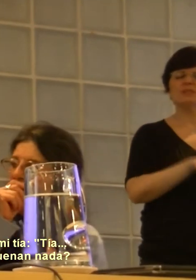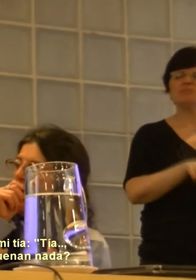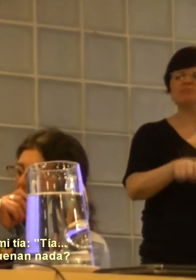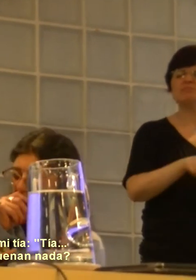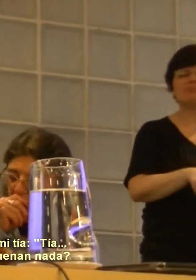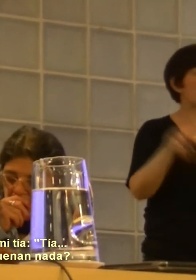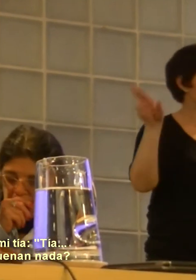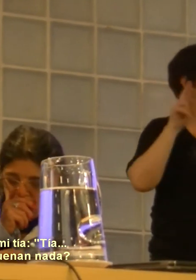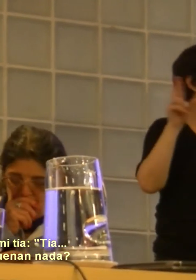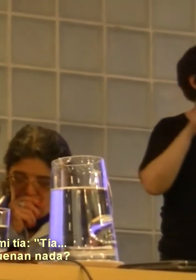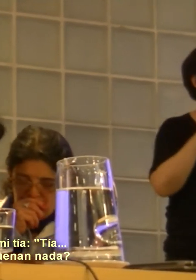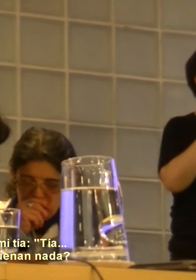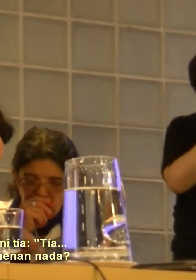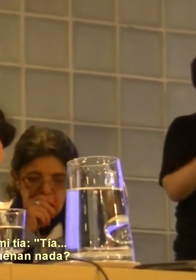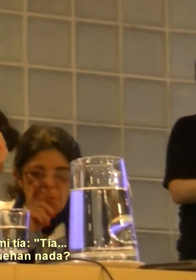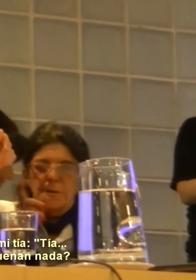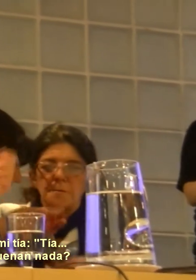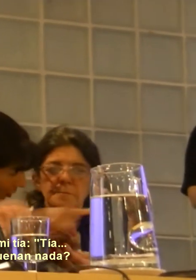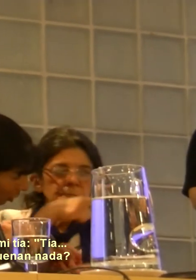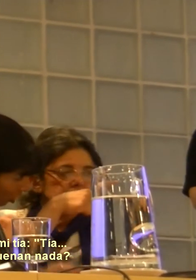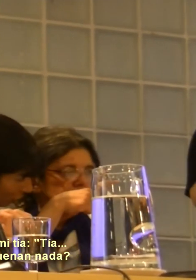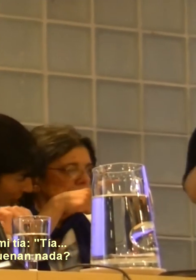no suenan nada?